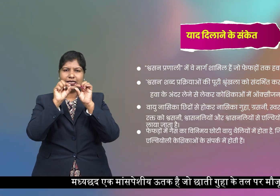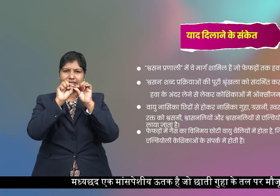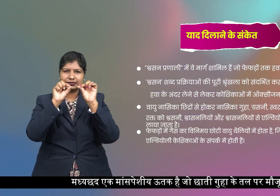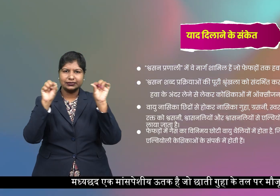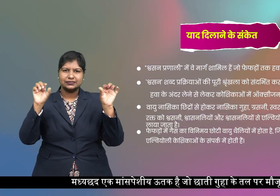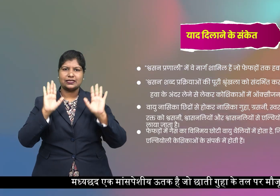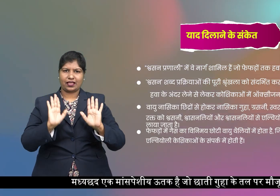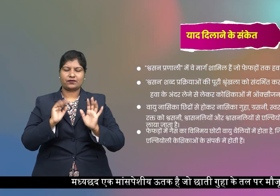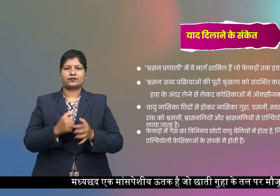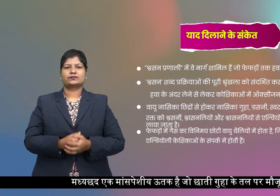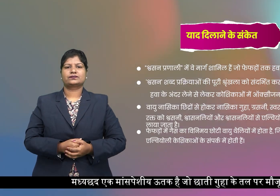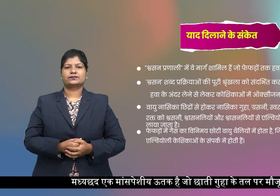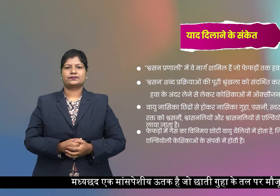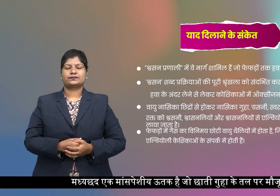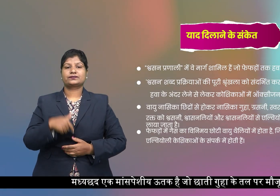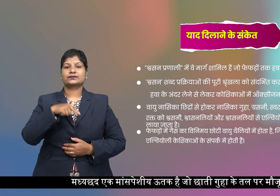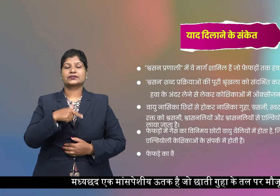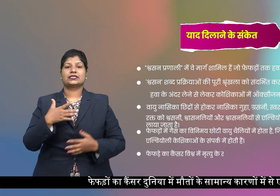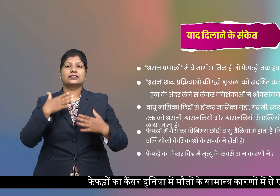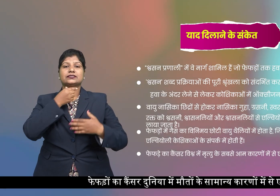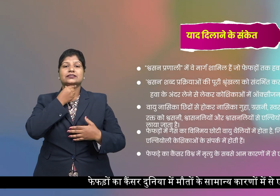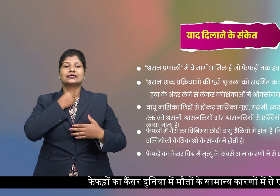के तल पर मौजूद होता है। फेफड़ों का